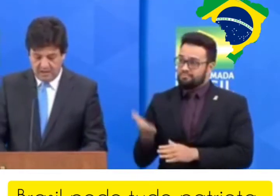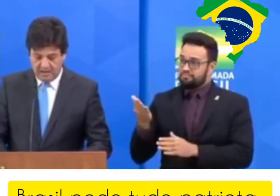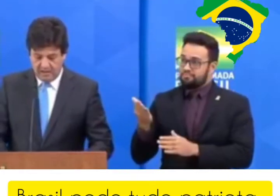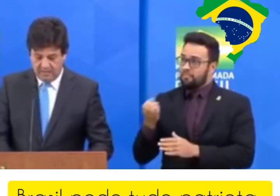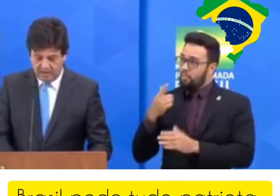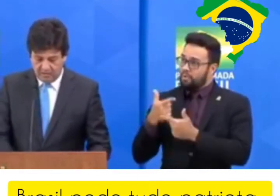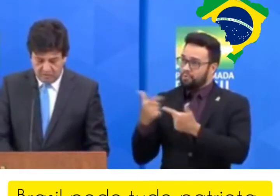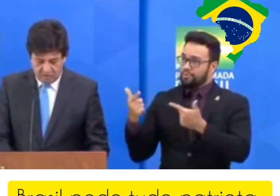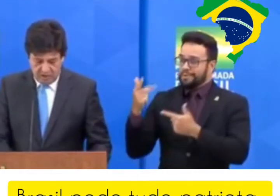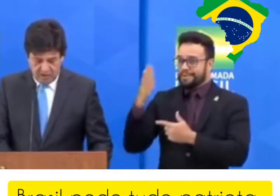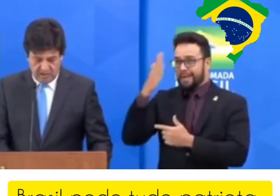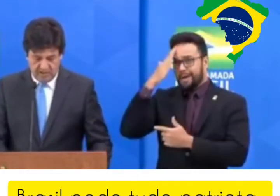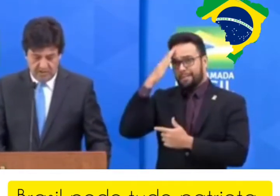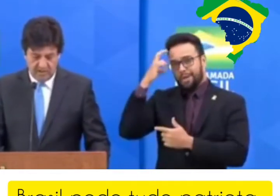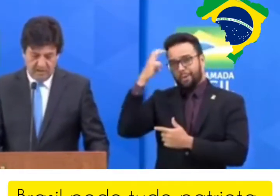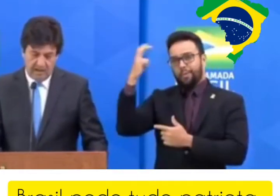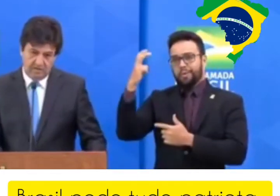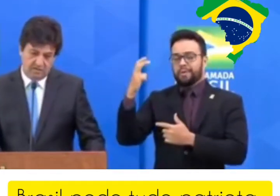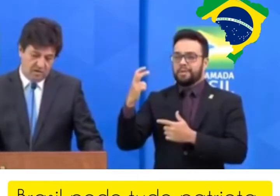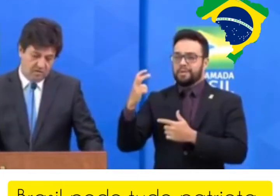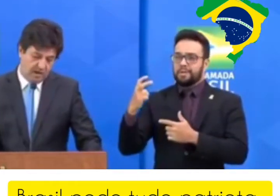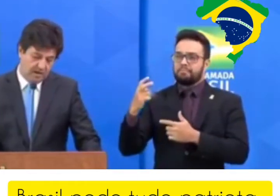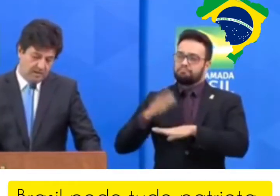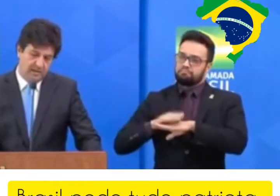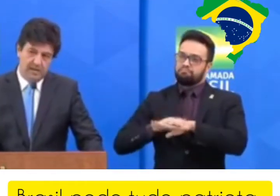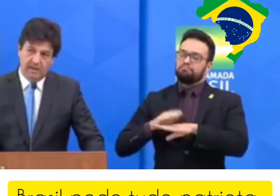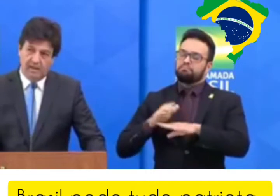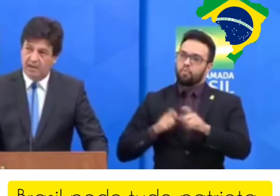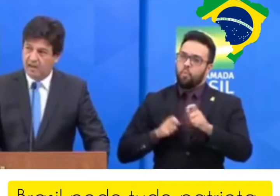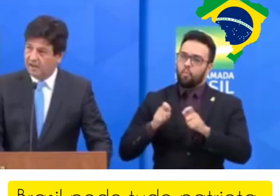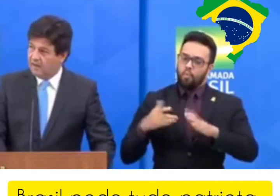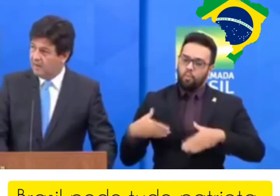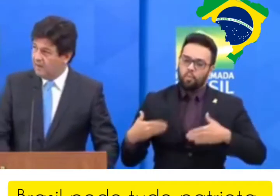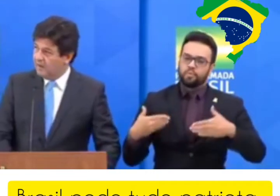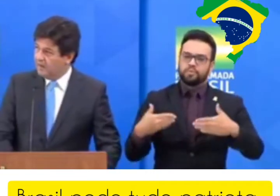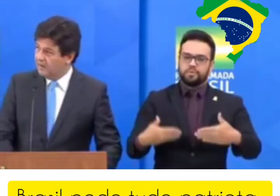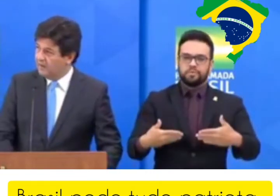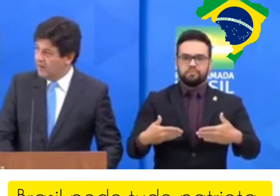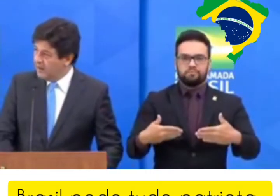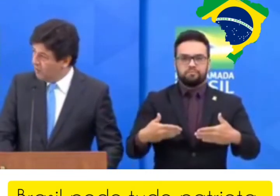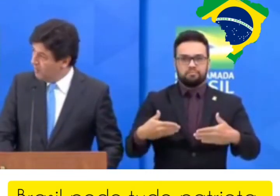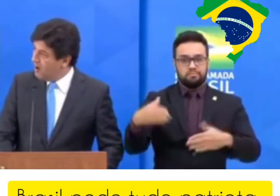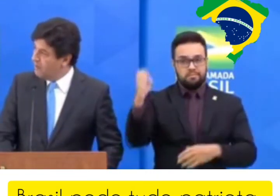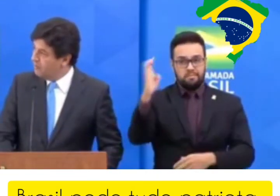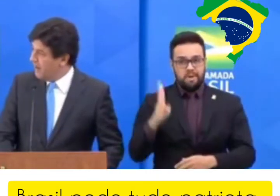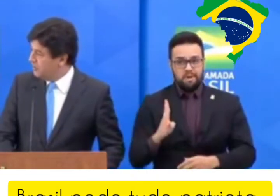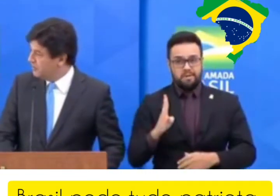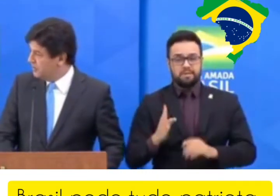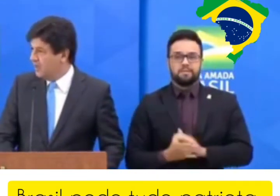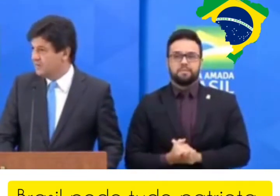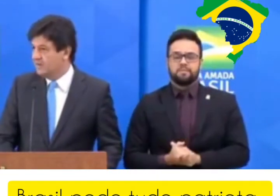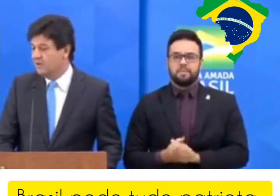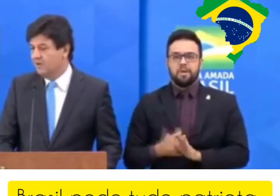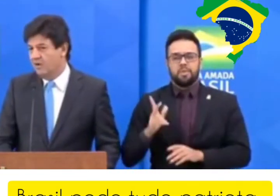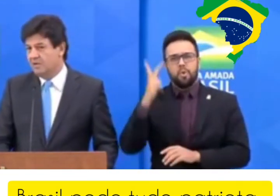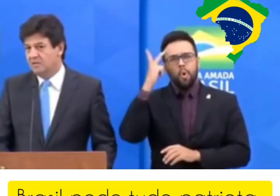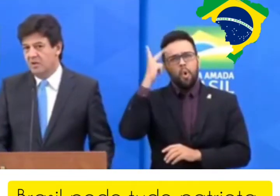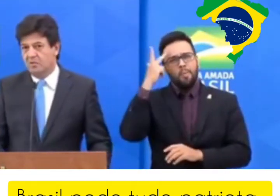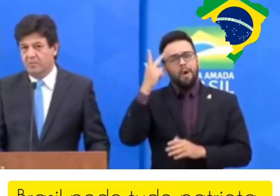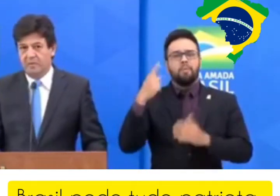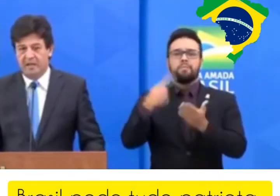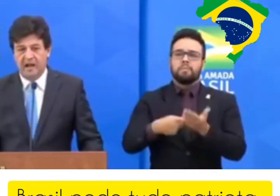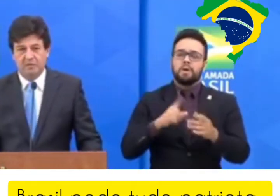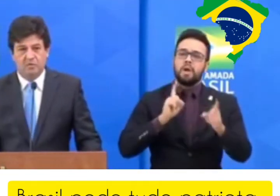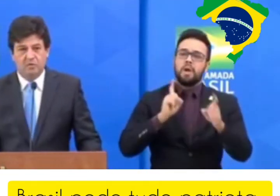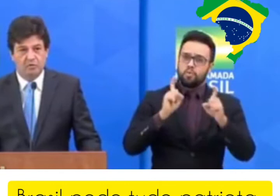sabedoria para conduzir esse nosso país. É normal e praxe nessas reuniões